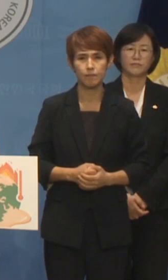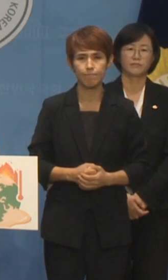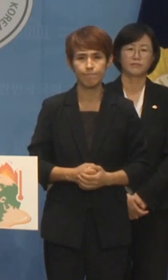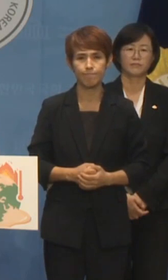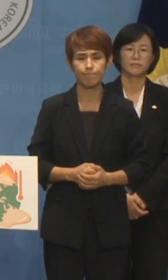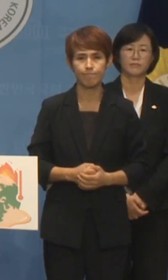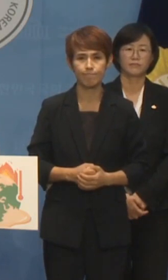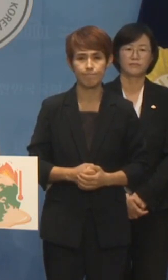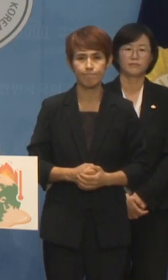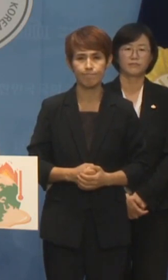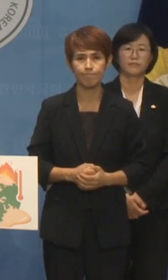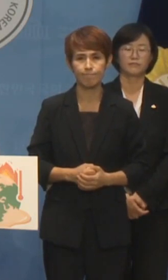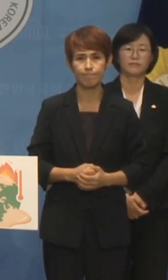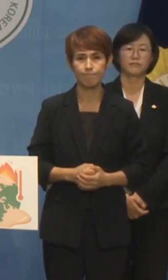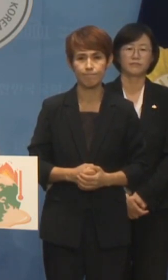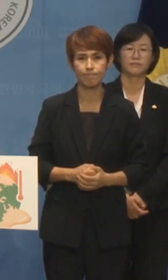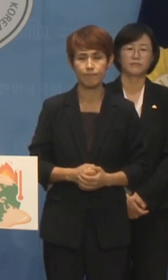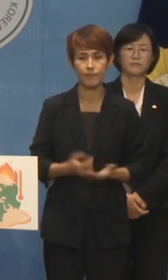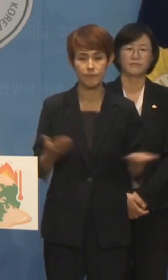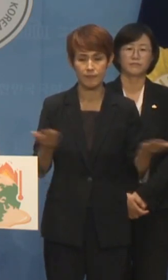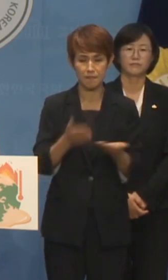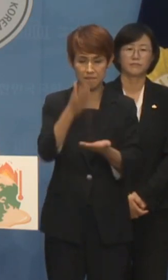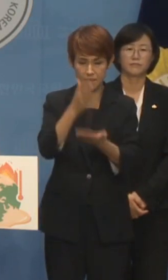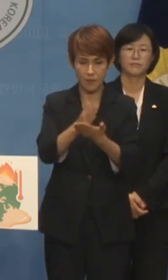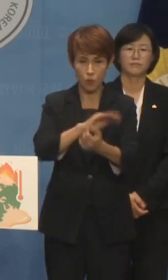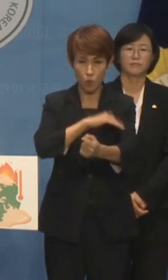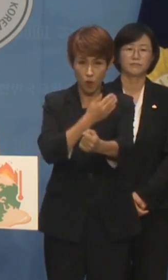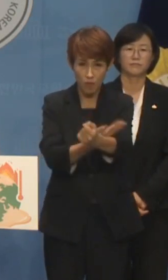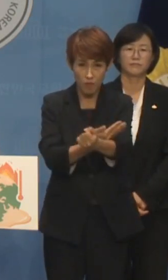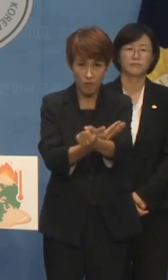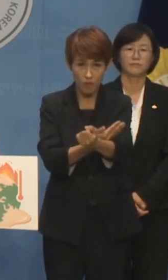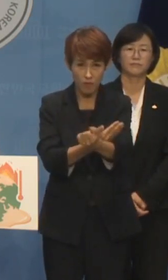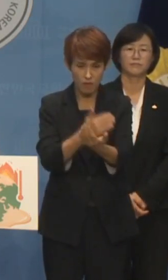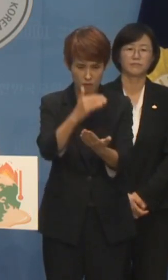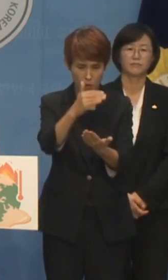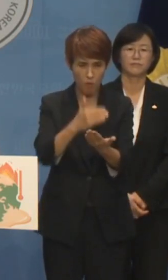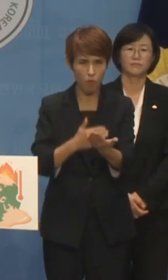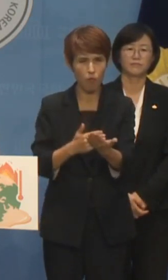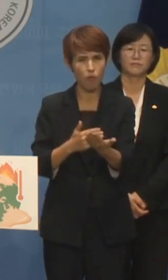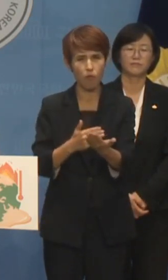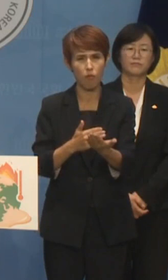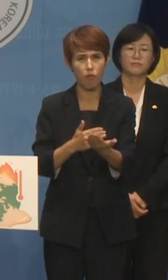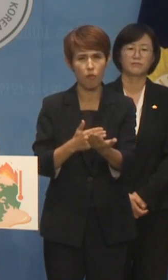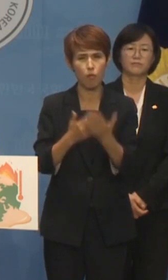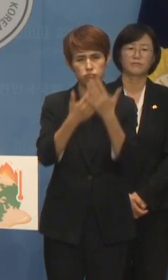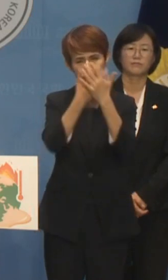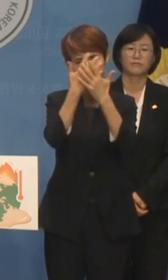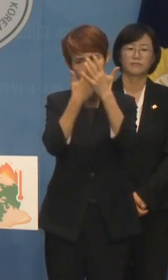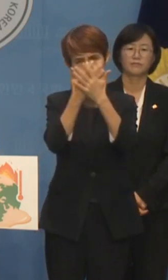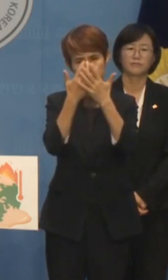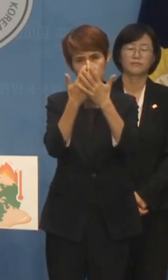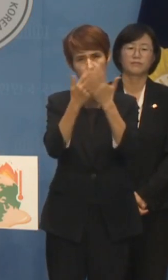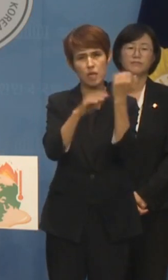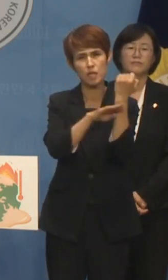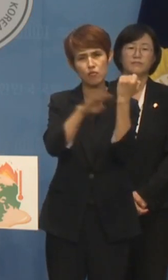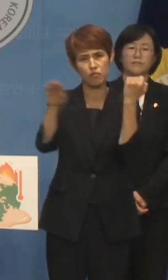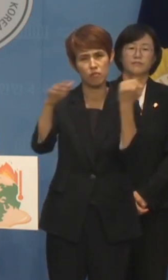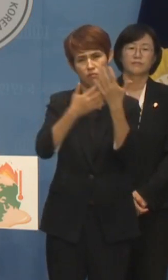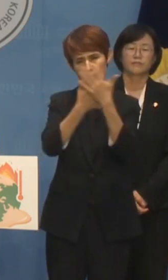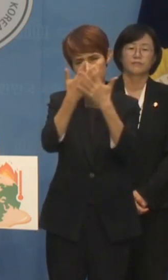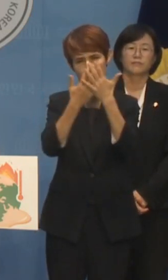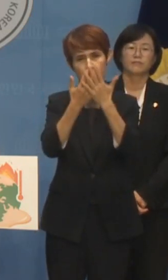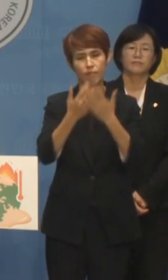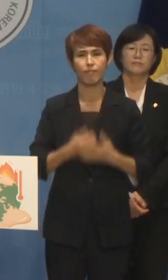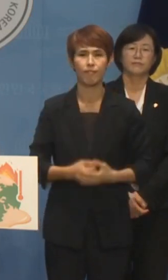수밖에 없는 것이 현재의 작업 중지권의 해석이 너무 포괄적이며 기준이 불명확하기